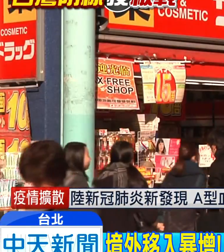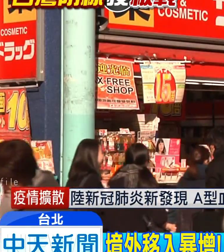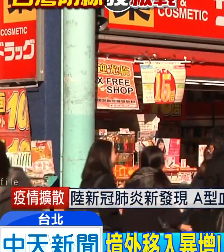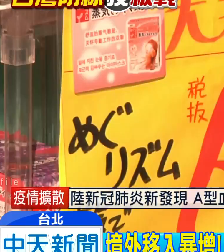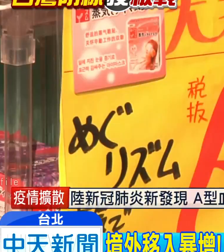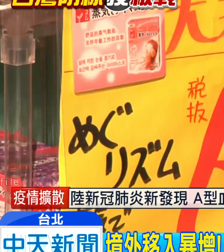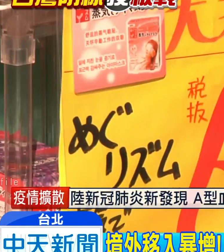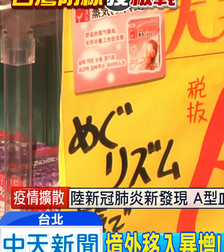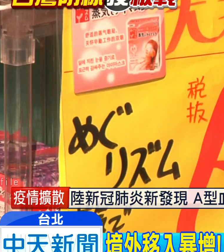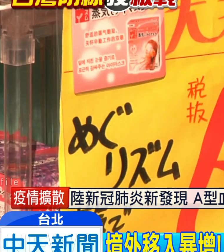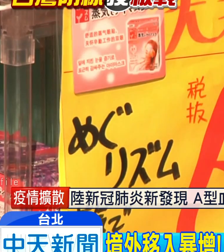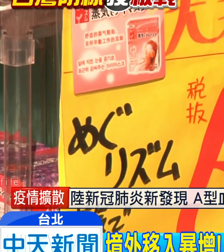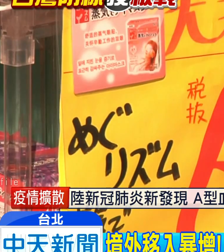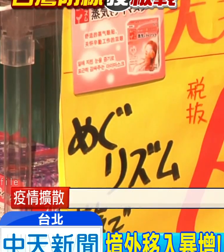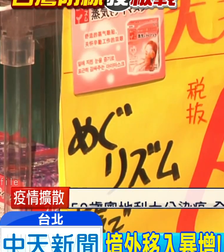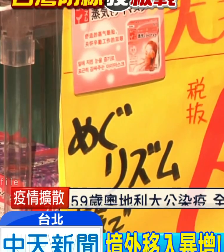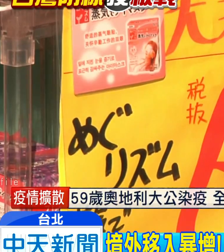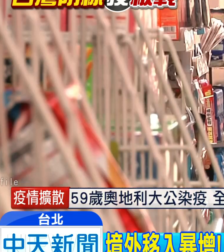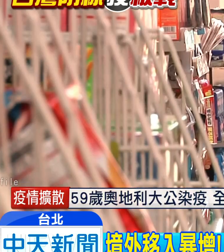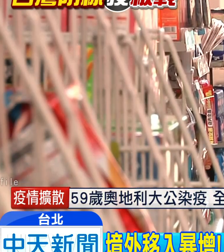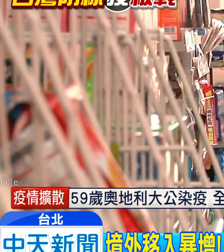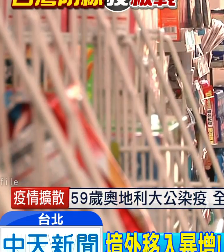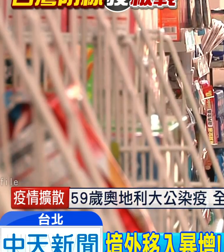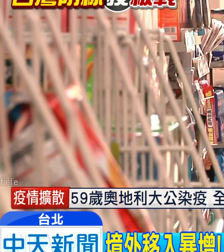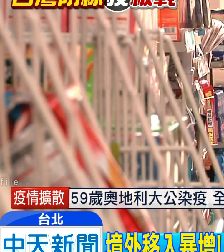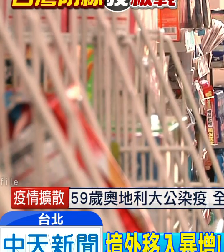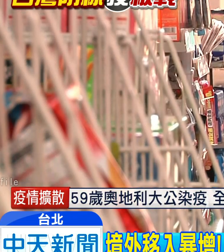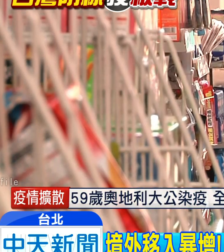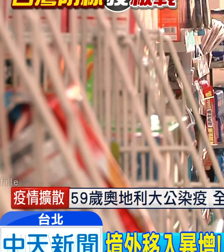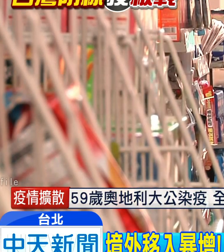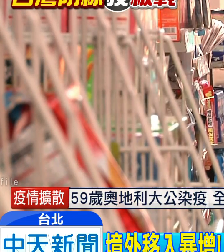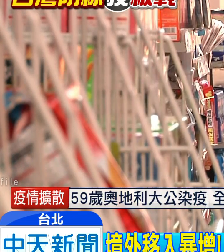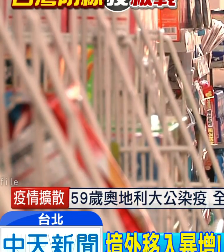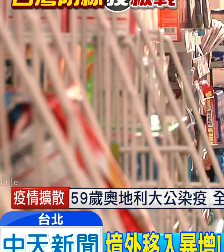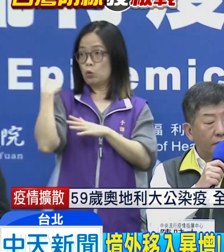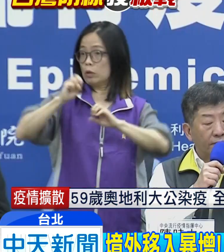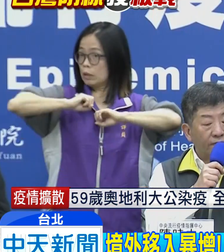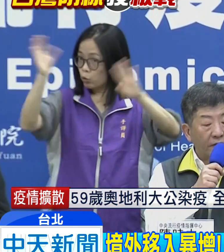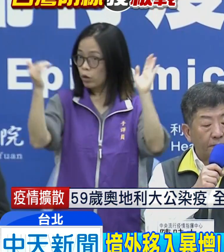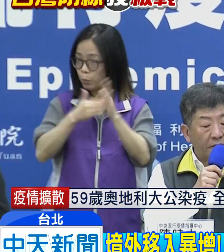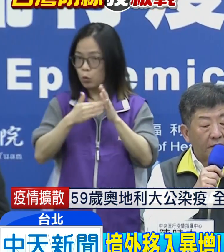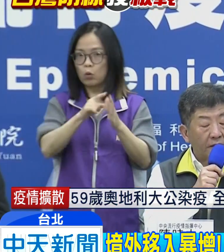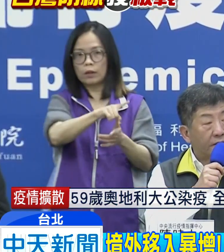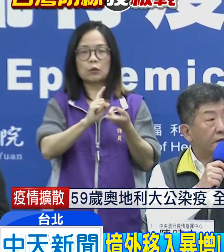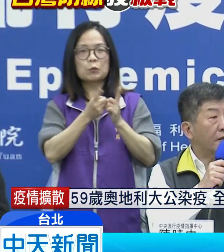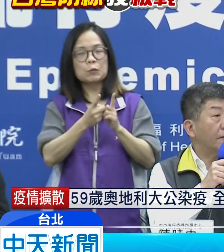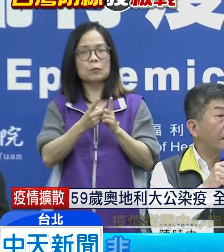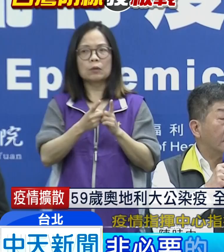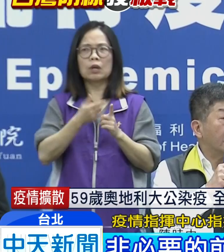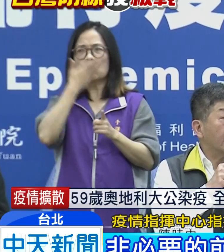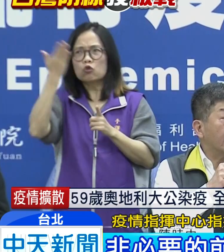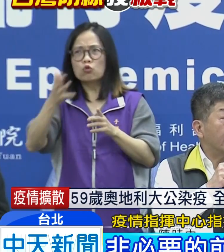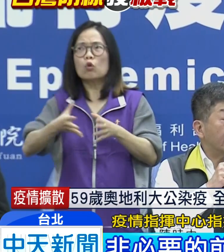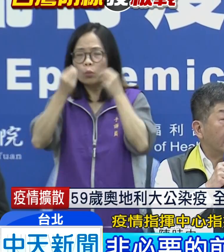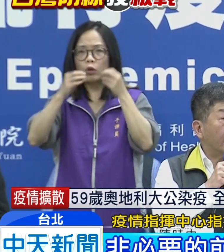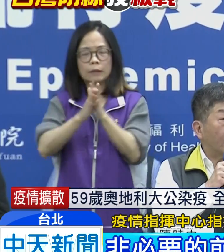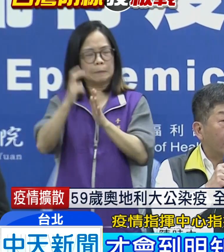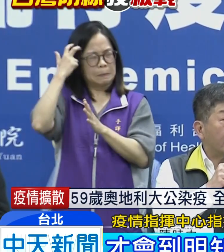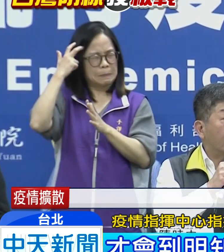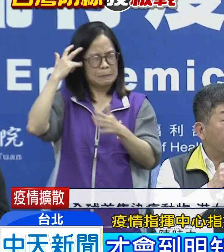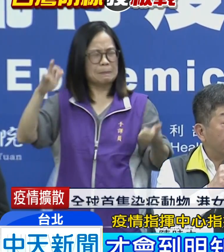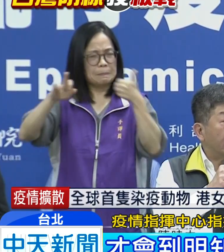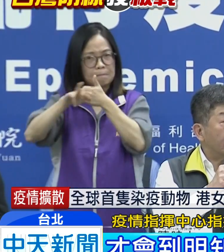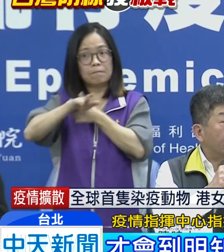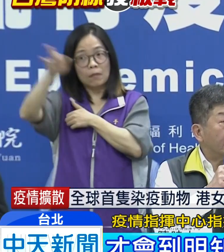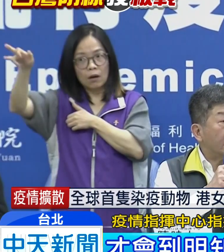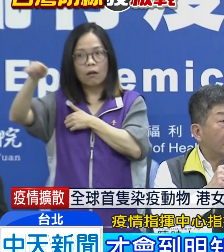3级警告，非必要不得去，同时也颁布明知故犯条款， 就这种非必要的前往，那才会